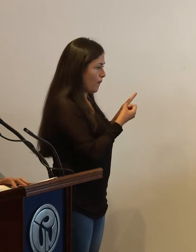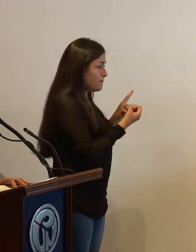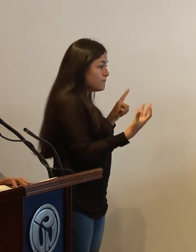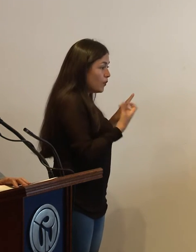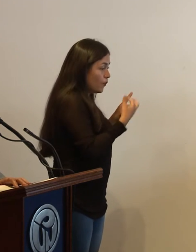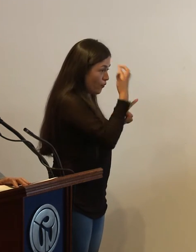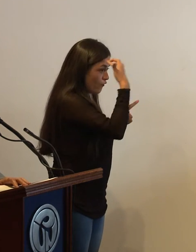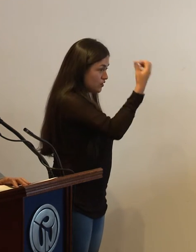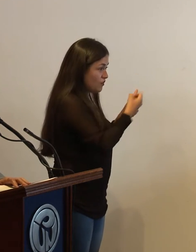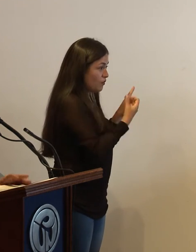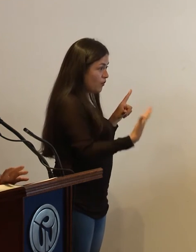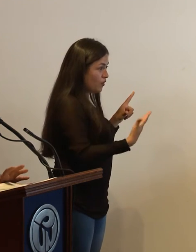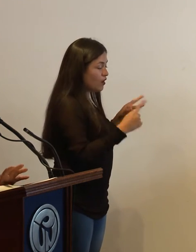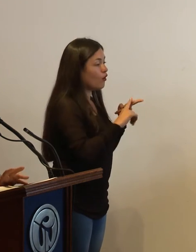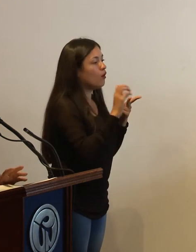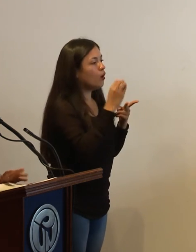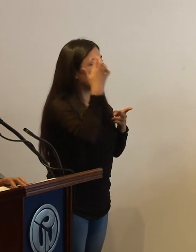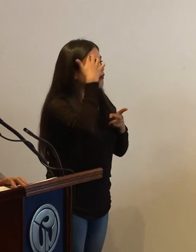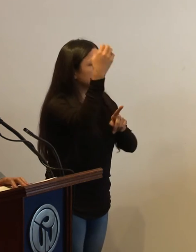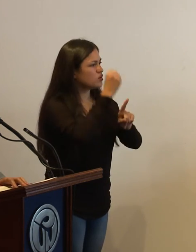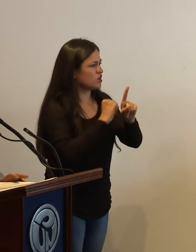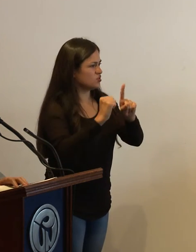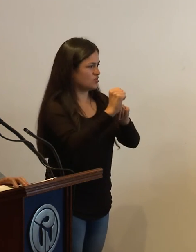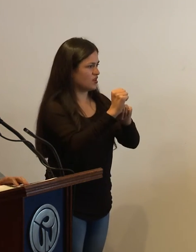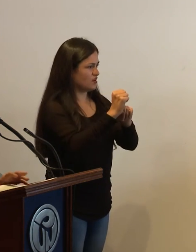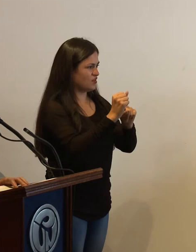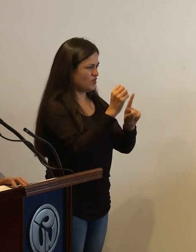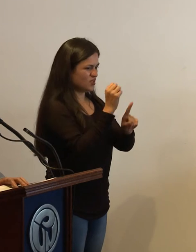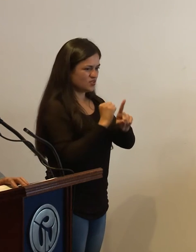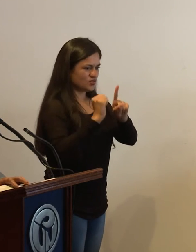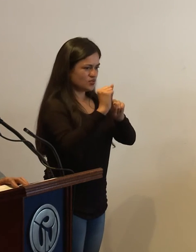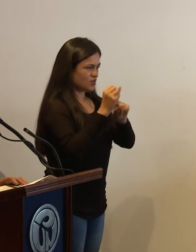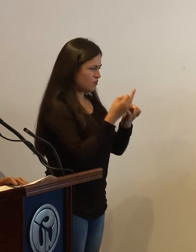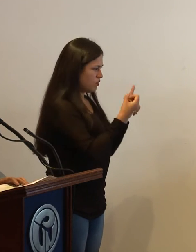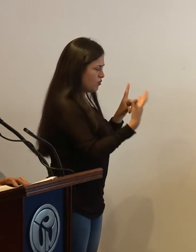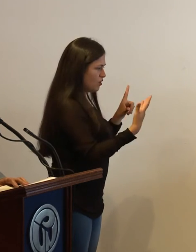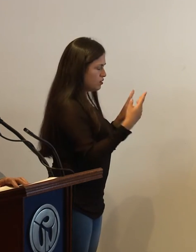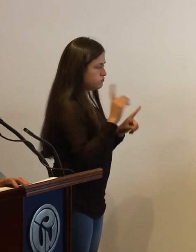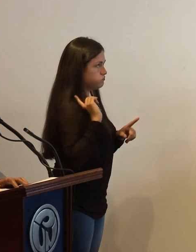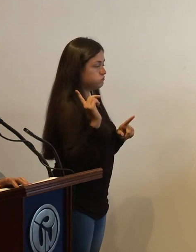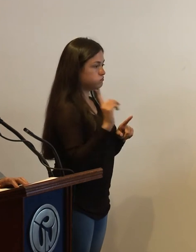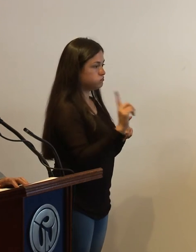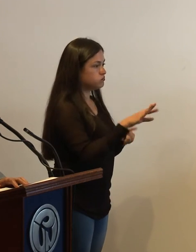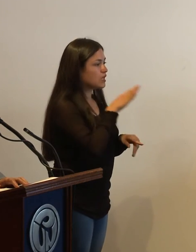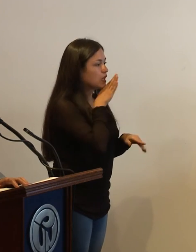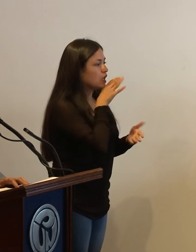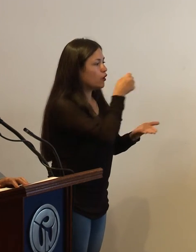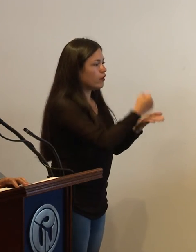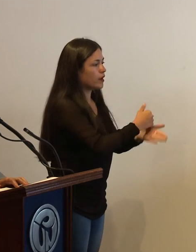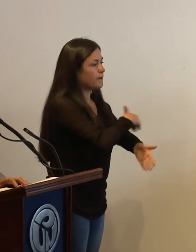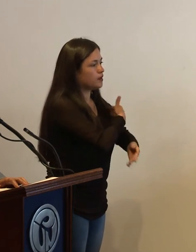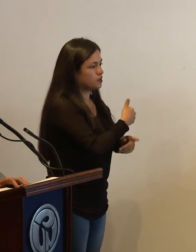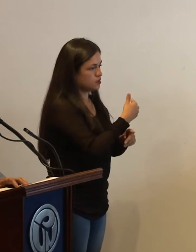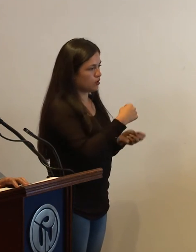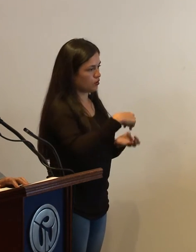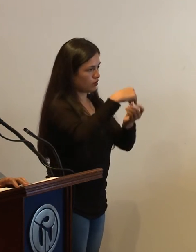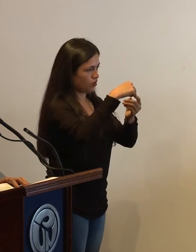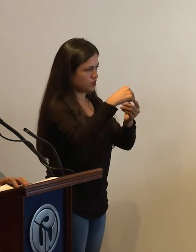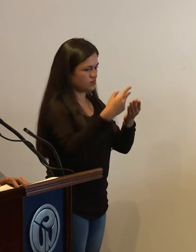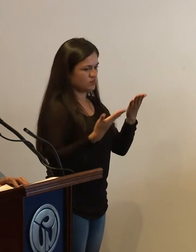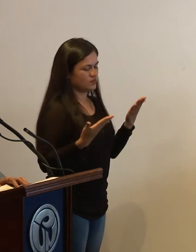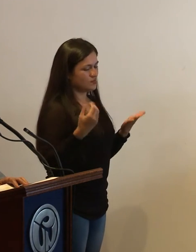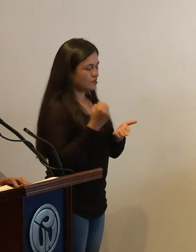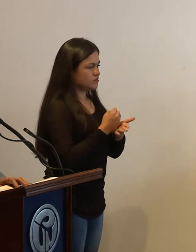o profesional en educación social. Nos tuvieron como 2 años haciendo una discusión. Afortunadamente